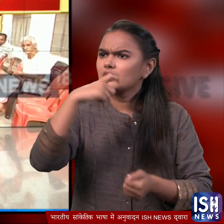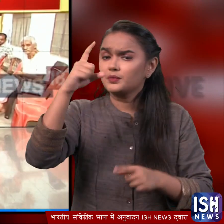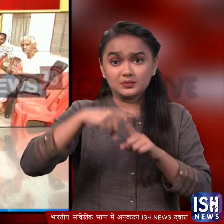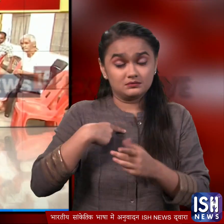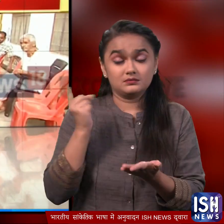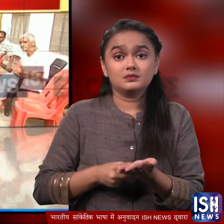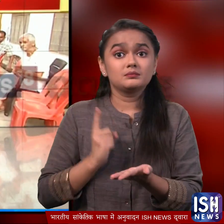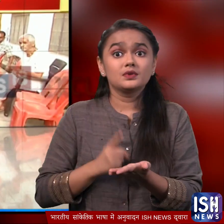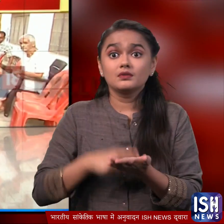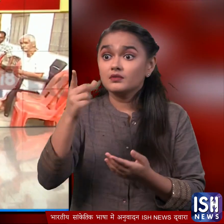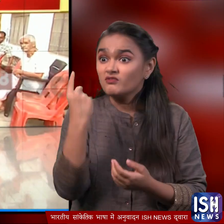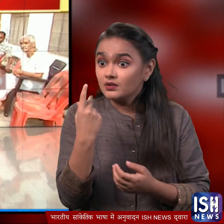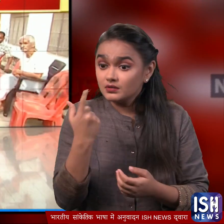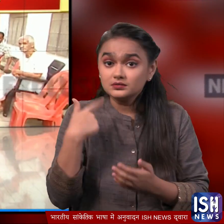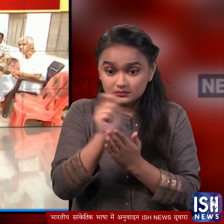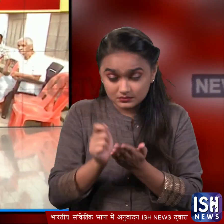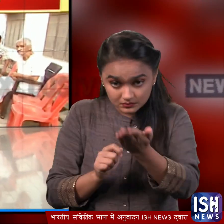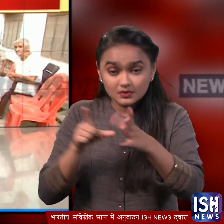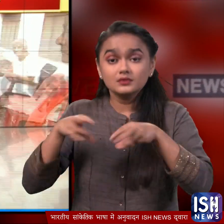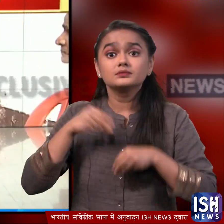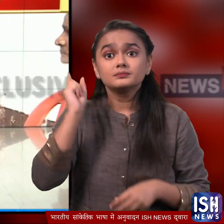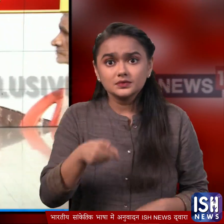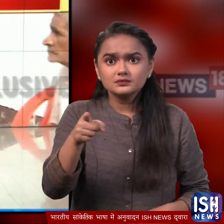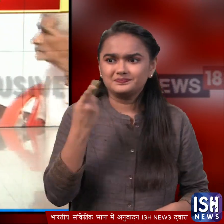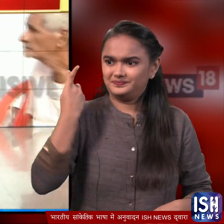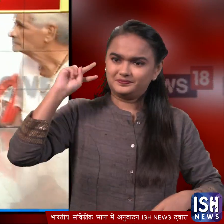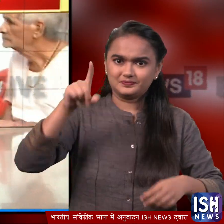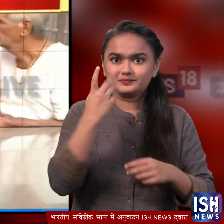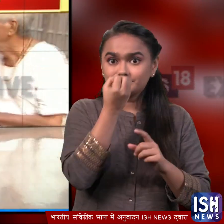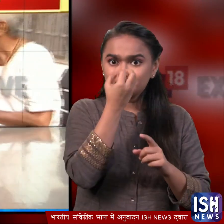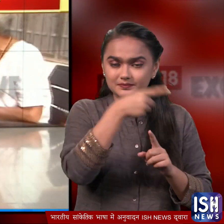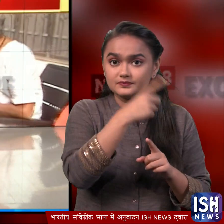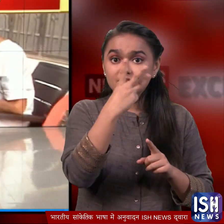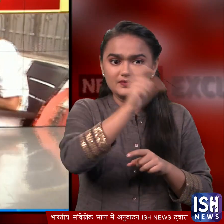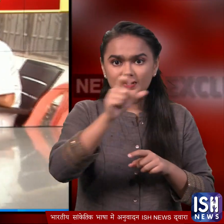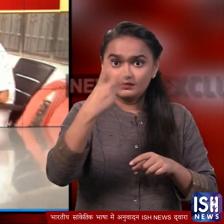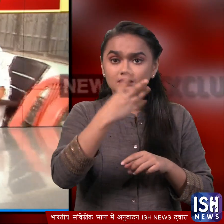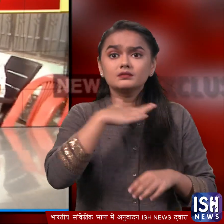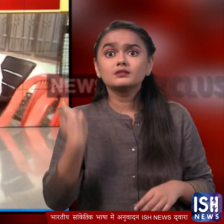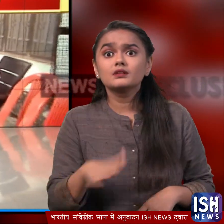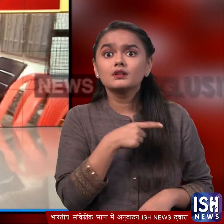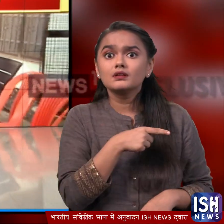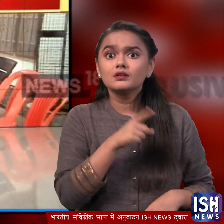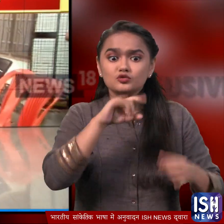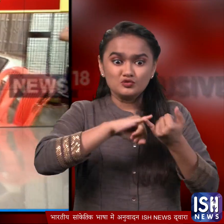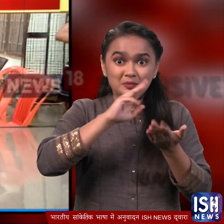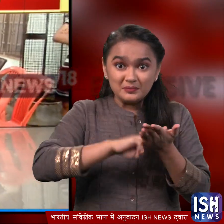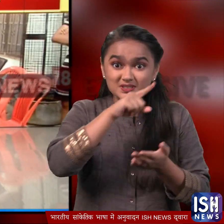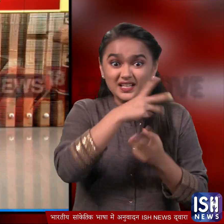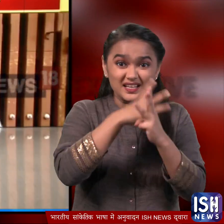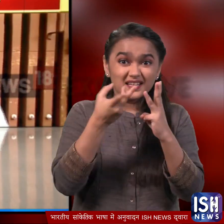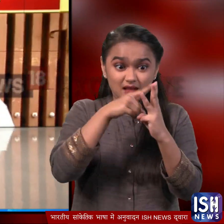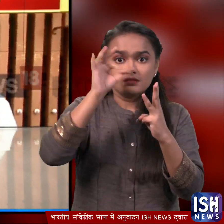की और मांग की कि इस मामले में केस दर्ज किया जाए। 2 दिन पहले जो हिंसा हुई थी उसमें बीजेपी के 3 कार्यकर्ताओं की मौत हुई थी। शुभम मिश्रा